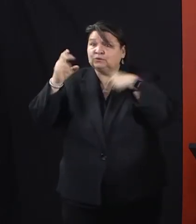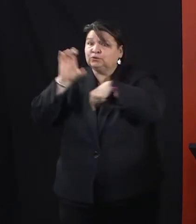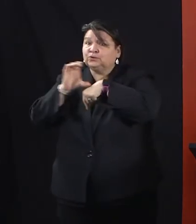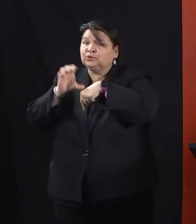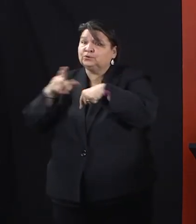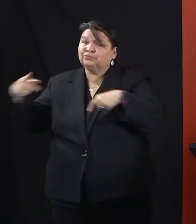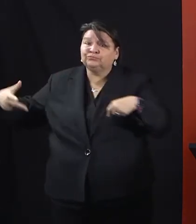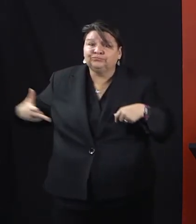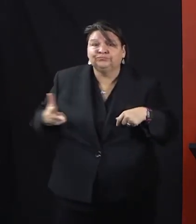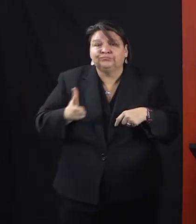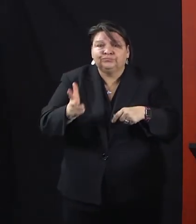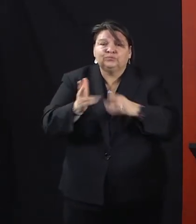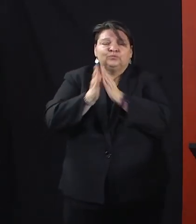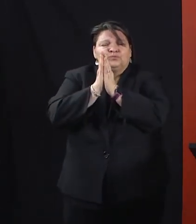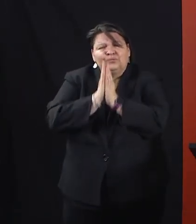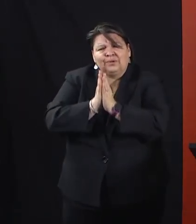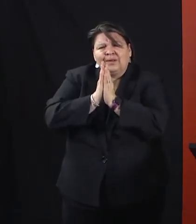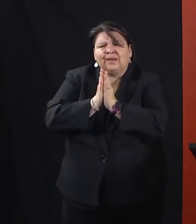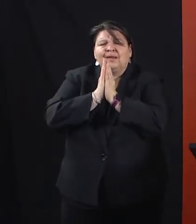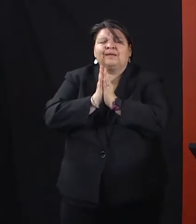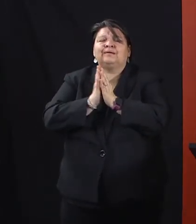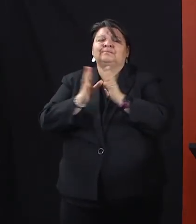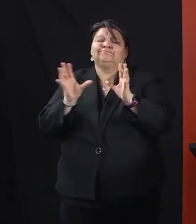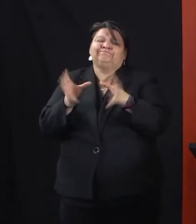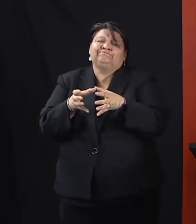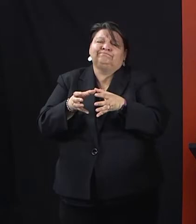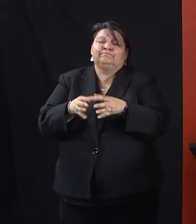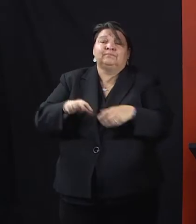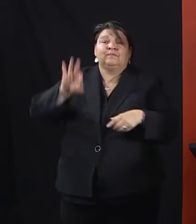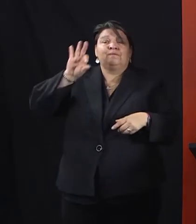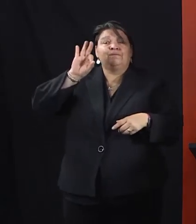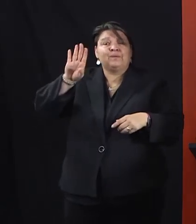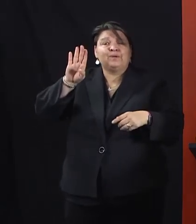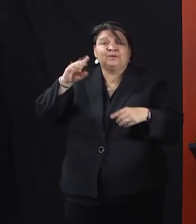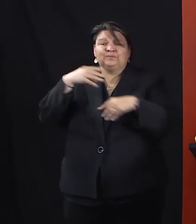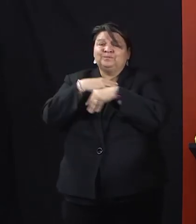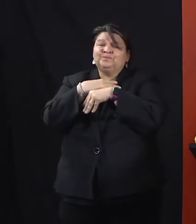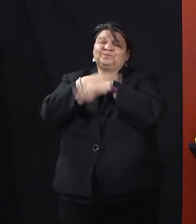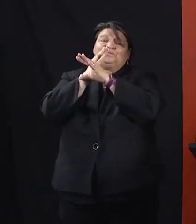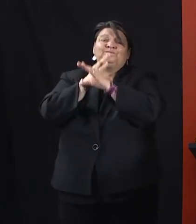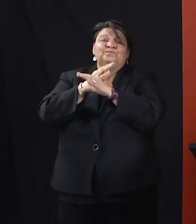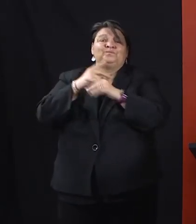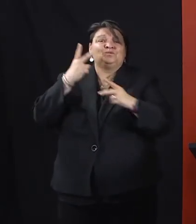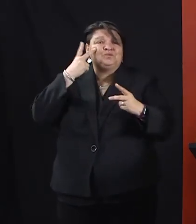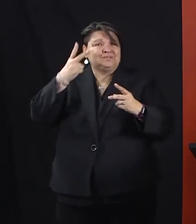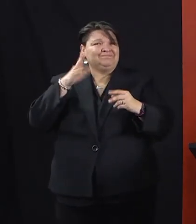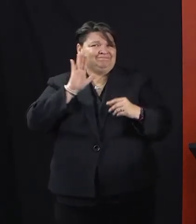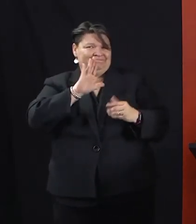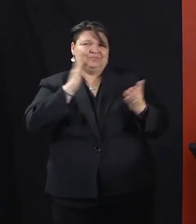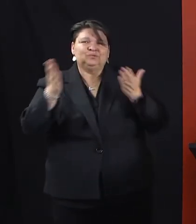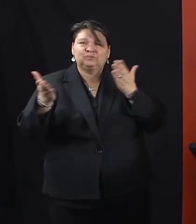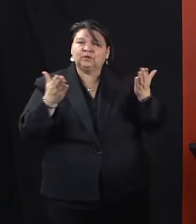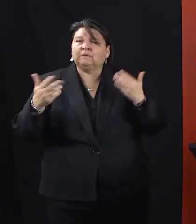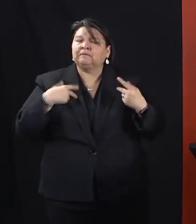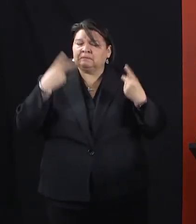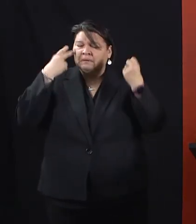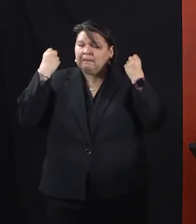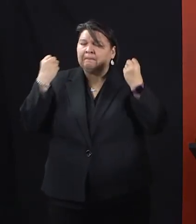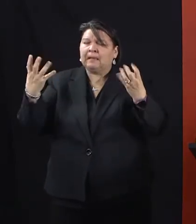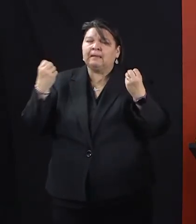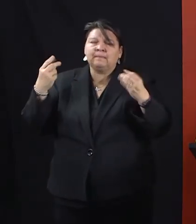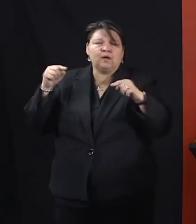live streaming their services. Y también los líderes religiosos han estado haciendo un trabajo